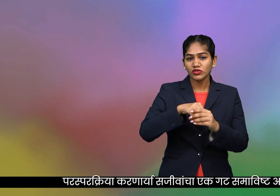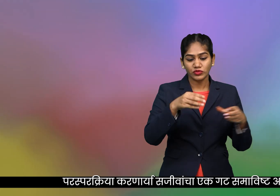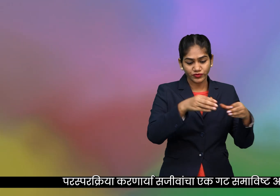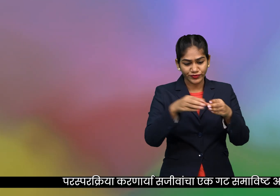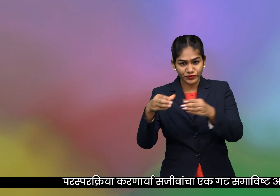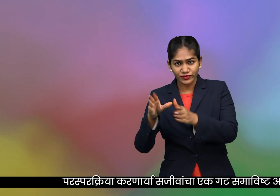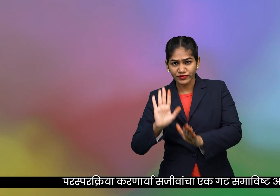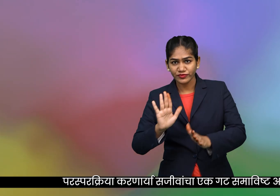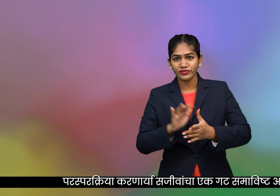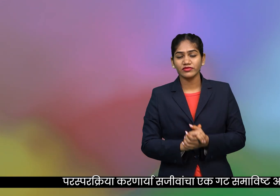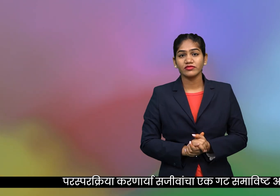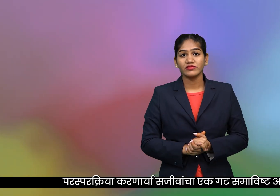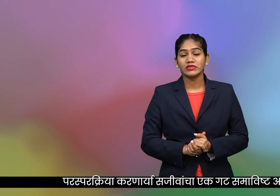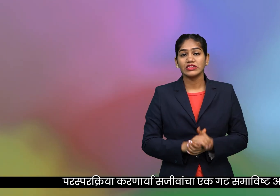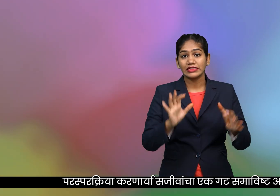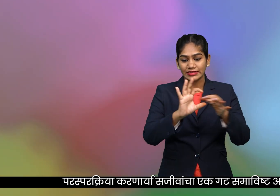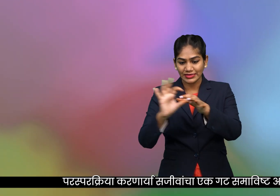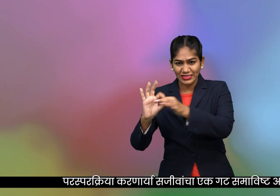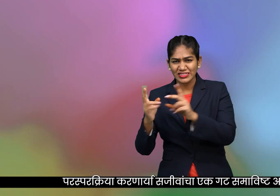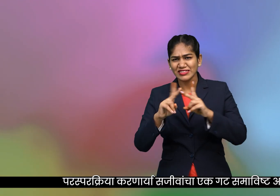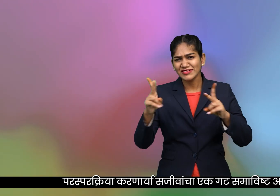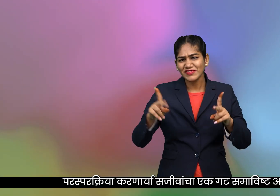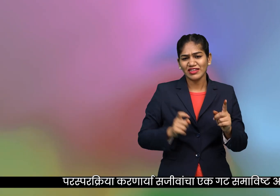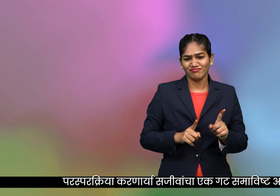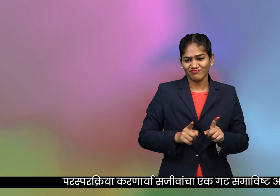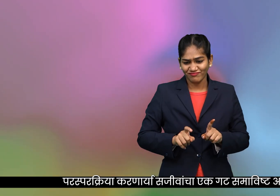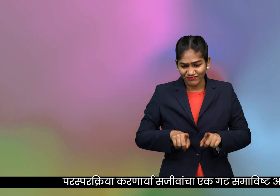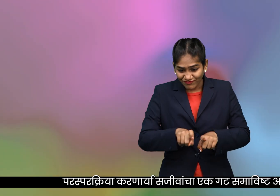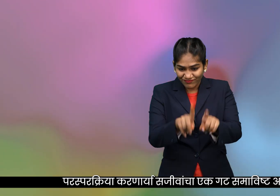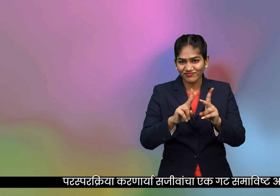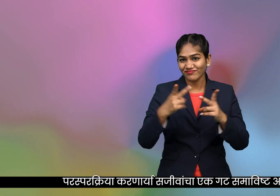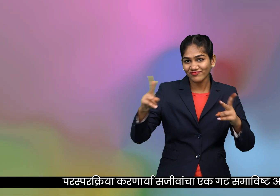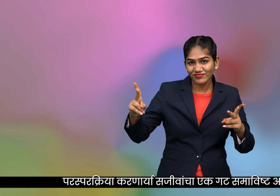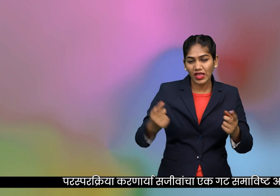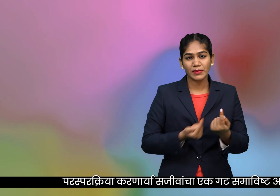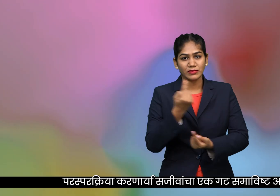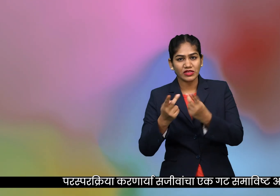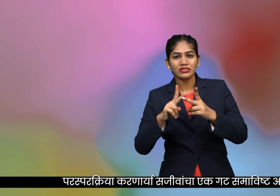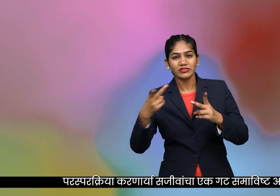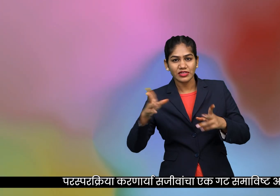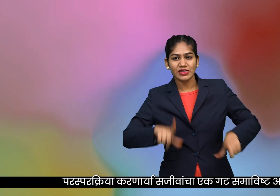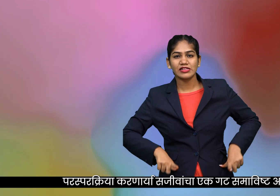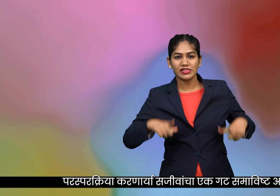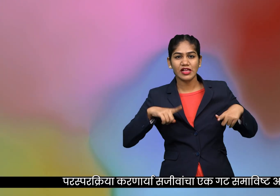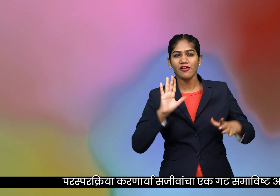परस्परक्रिया करणाऱ्या सजीवांचा एक गट समाविष्ट आहे जो पोषक